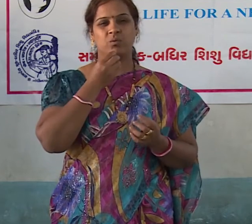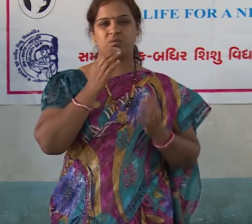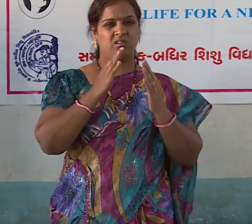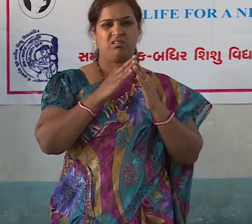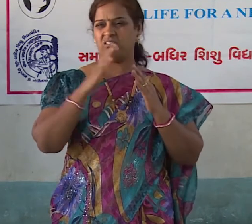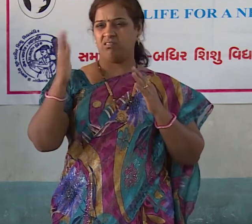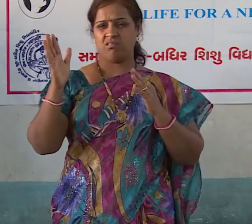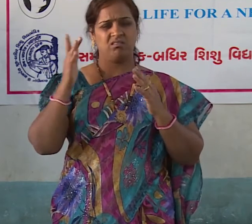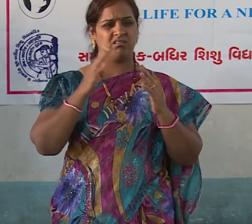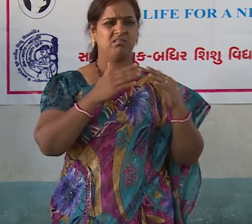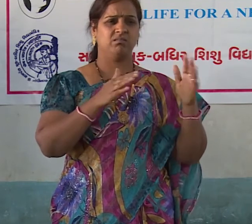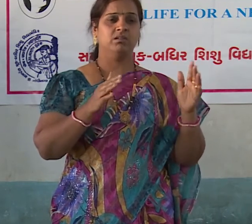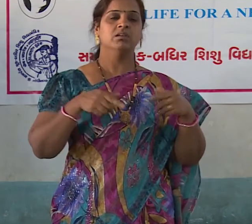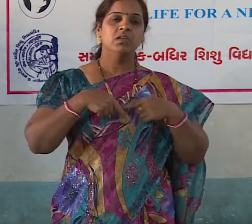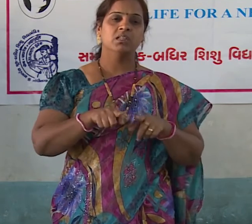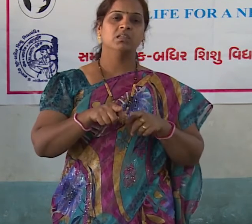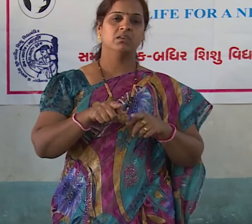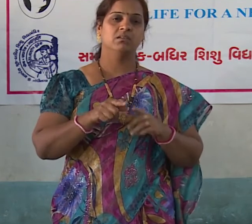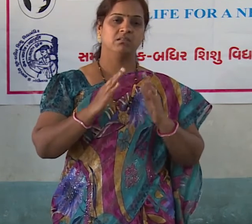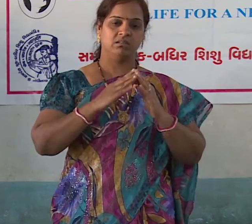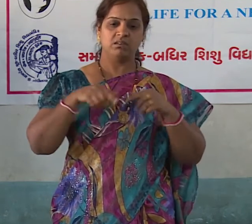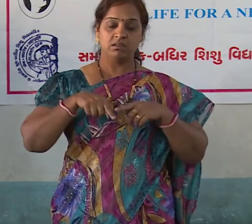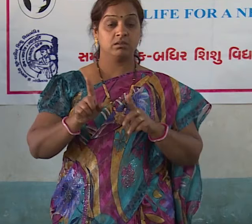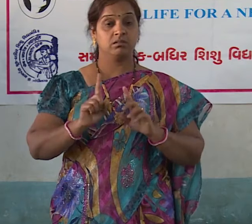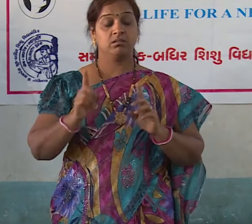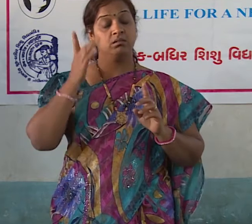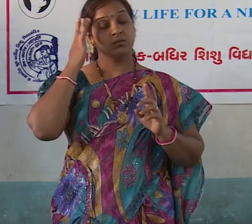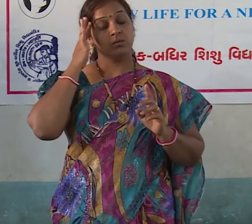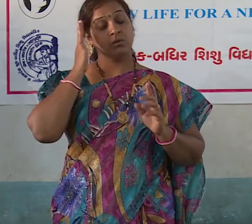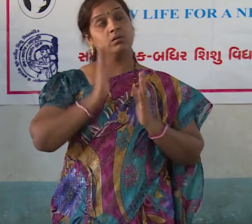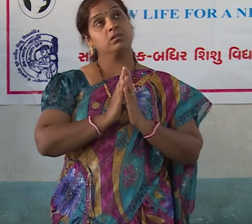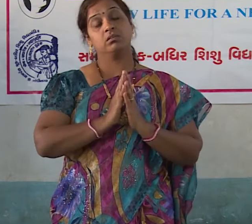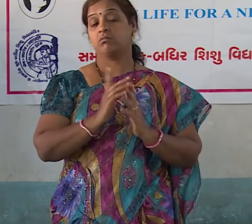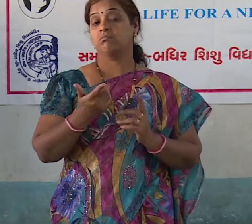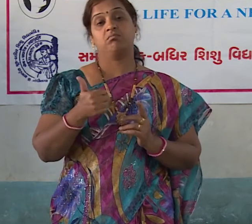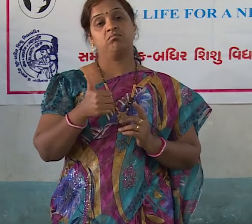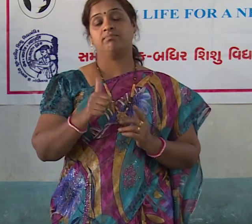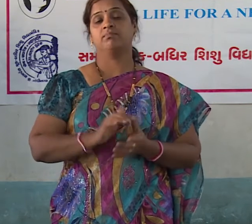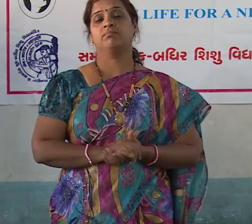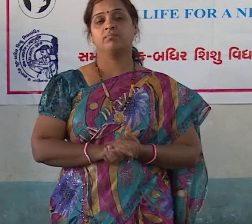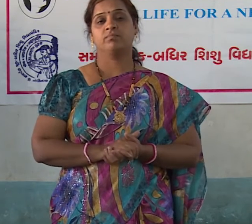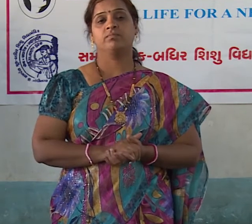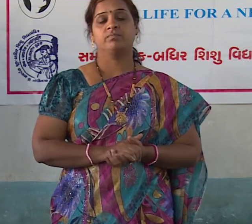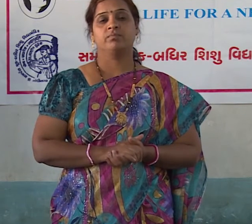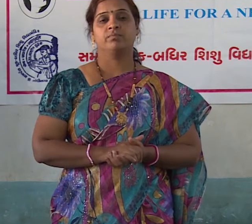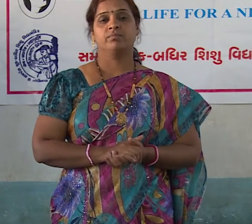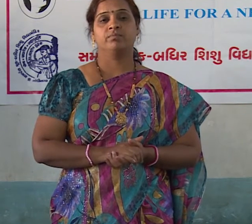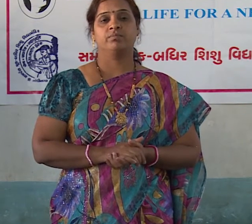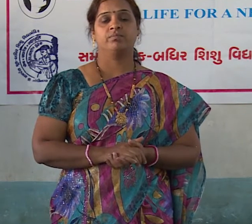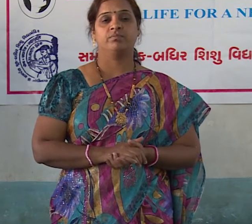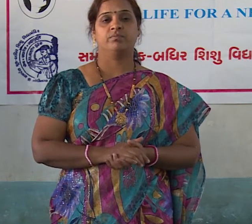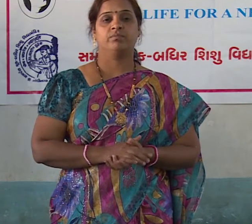आ रही थी। दूसरे ने संबंध जोड़े तो भगवान की याद आनी शुरू हो गई। अब तीसरा जो भगवान के